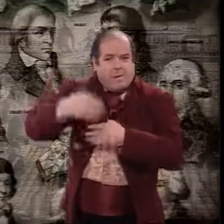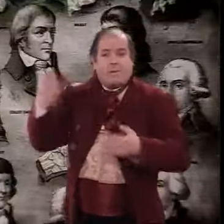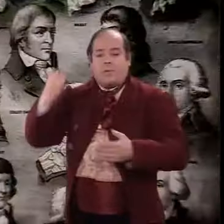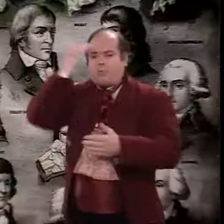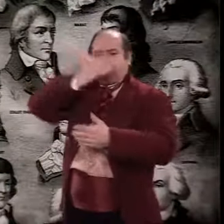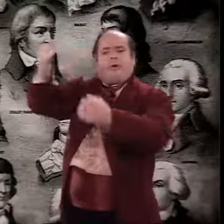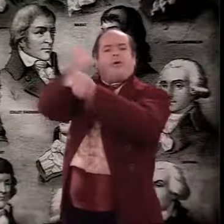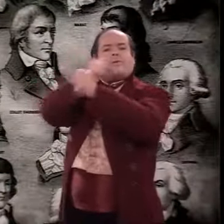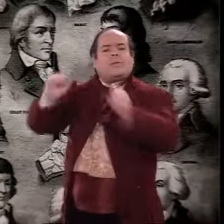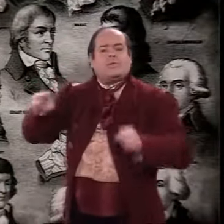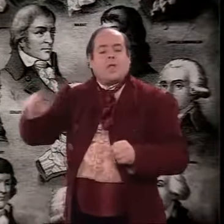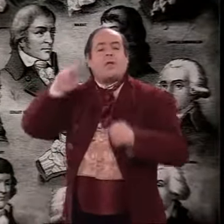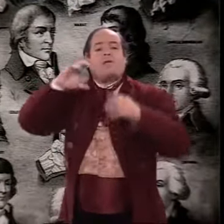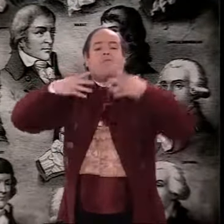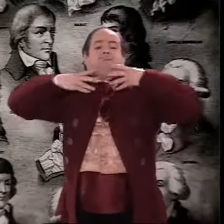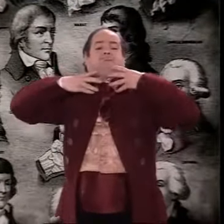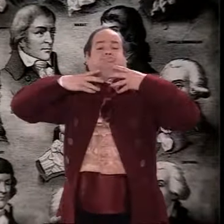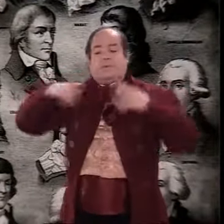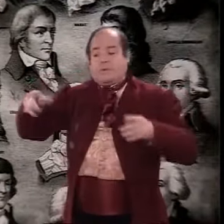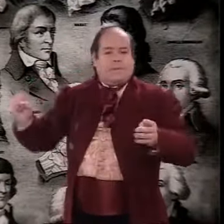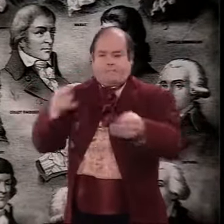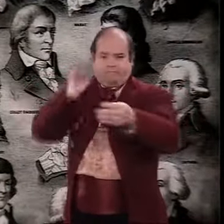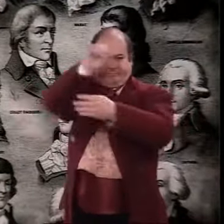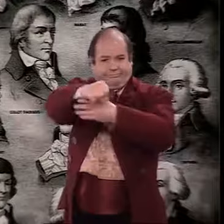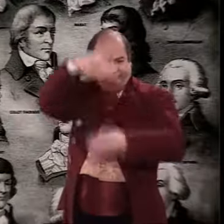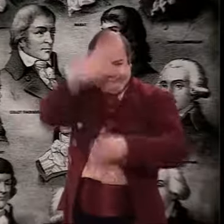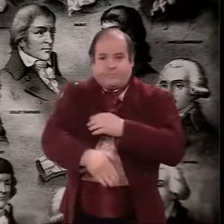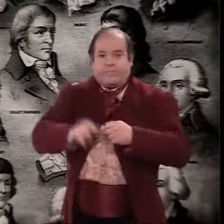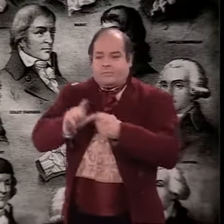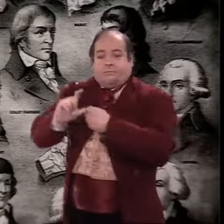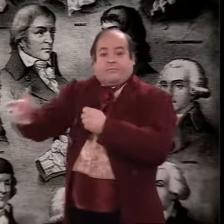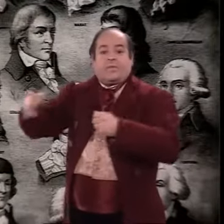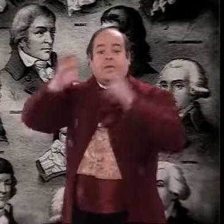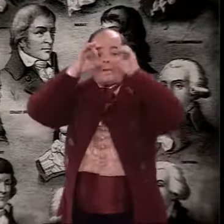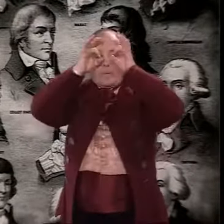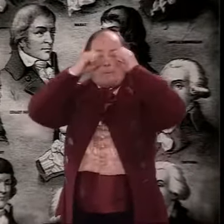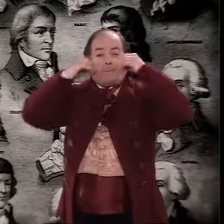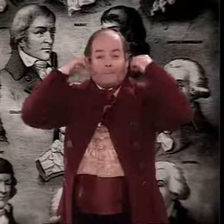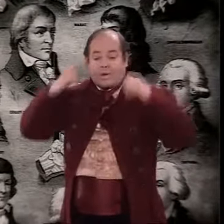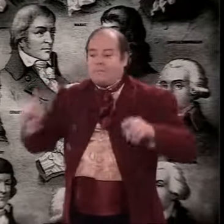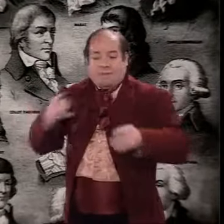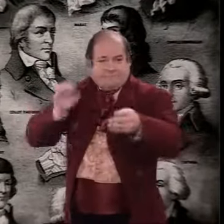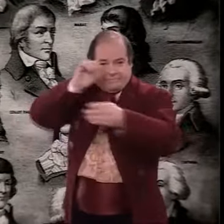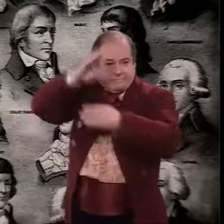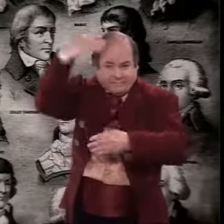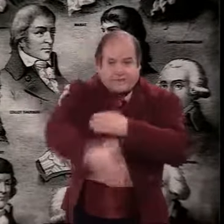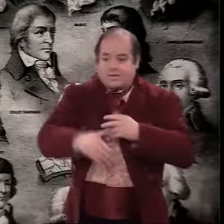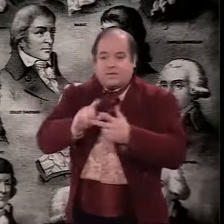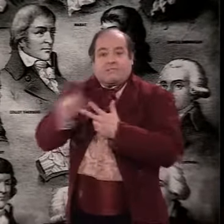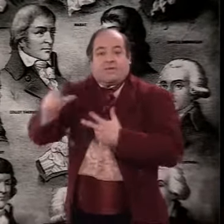À partir de ce moment, l'instrument de torture va fonctionner sans repos. Tous les héros d'hier voient se dresser sa silhouette devant eux,